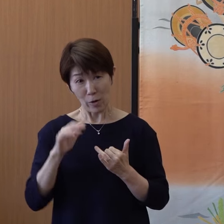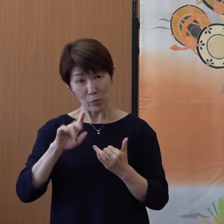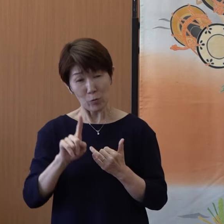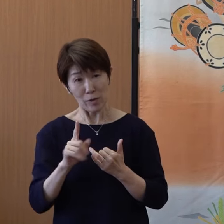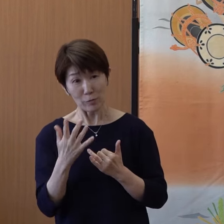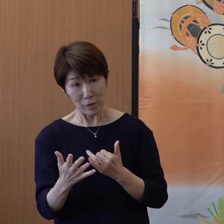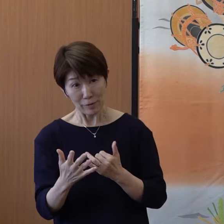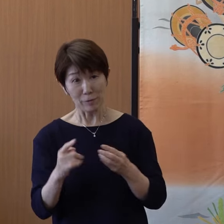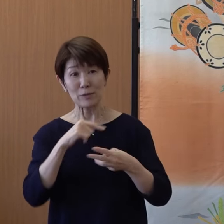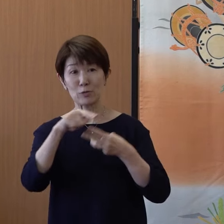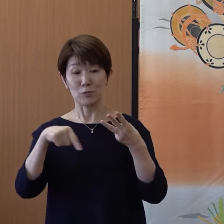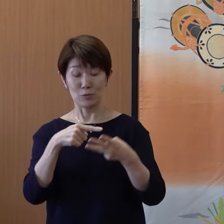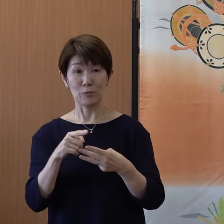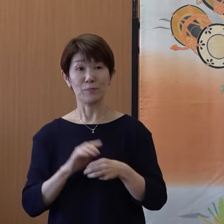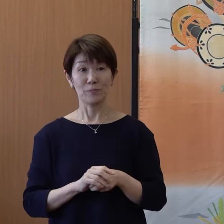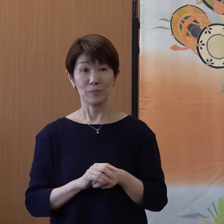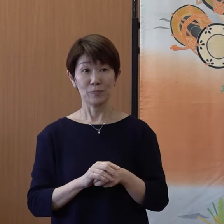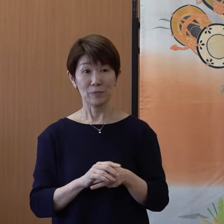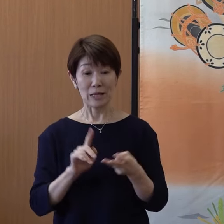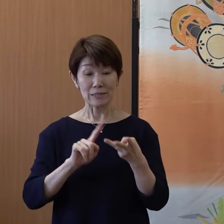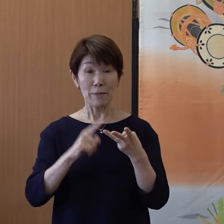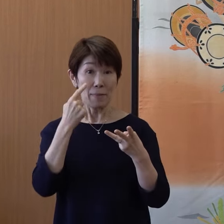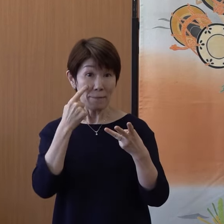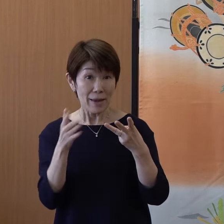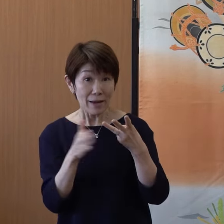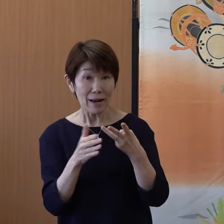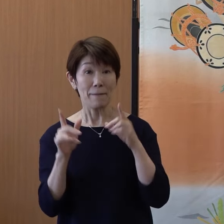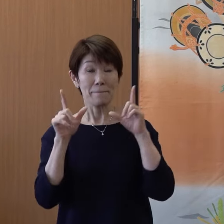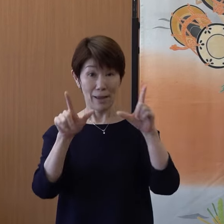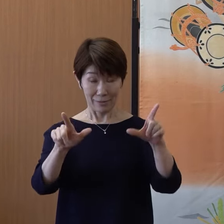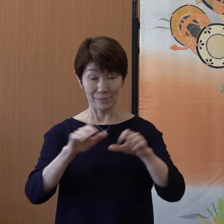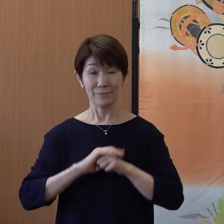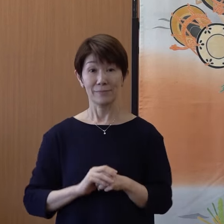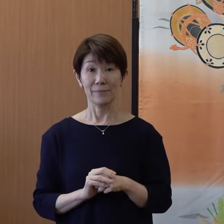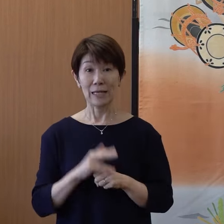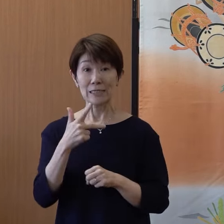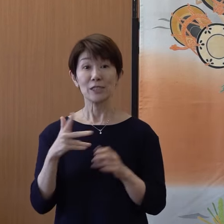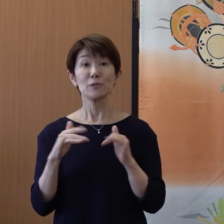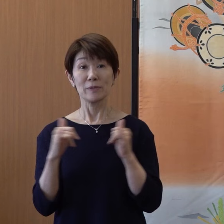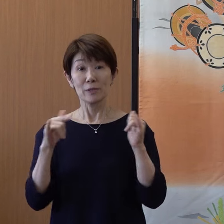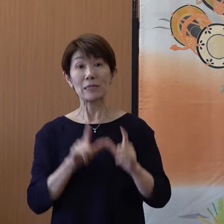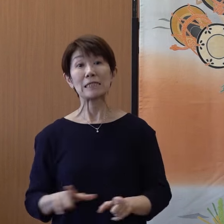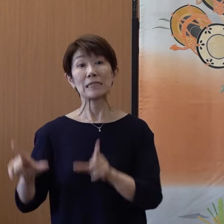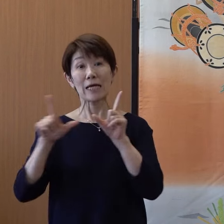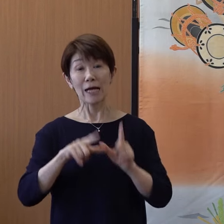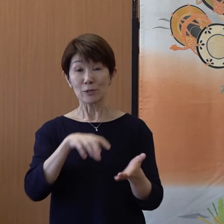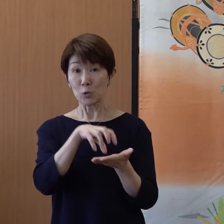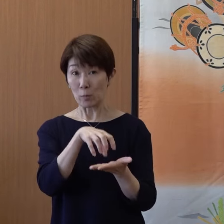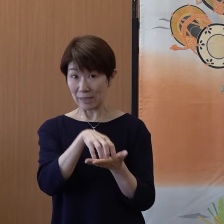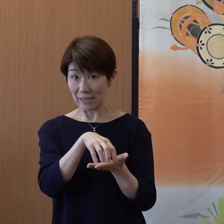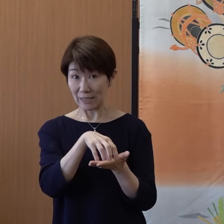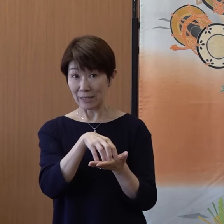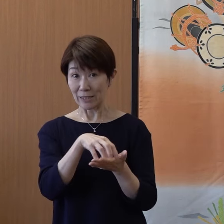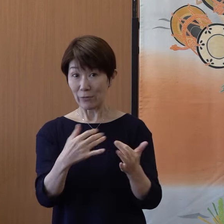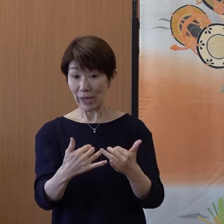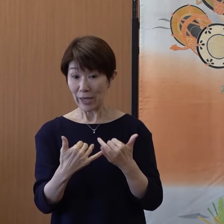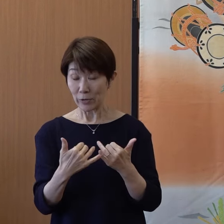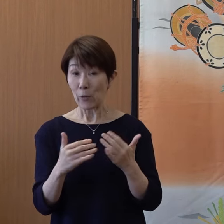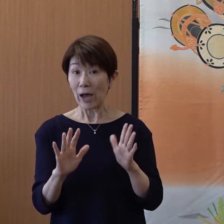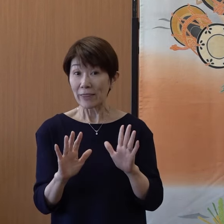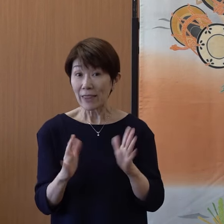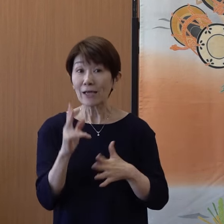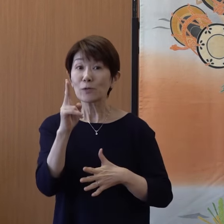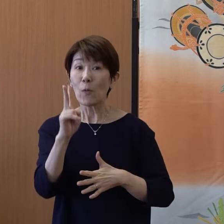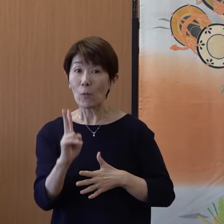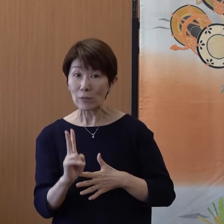市民のゴミの影響はあるかどうか、この3点について伺って みます。はい、まず3点目から申し上げると、市民の、生活ゴミの搬入、等に影響がないように、受